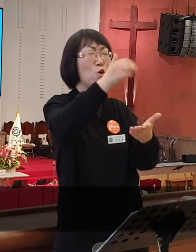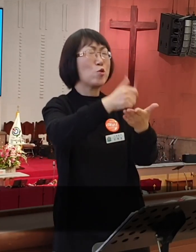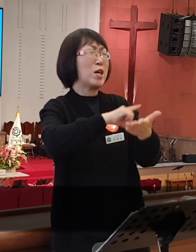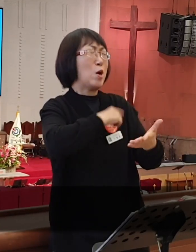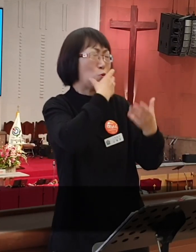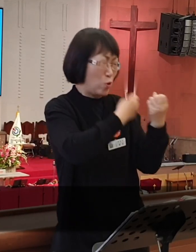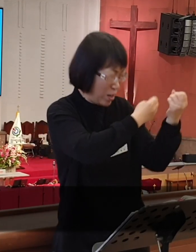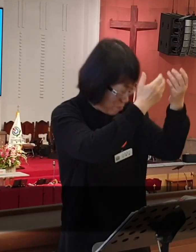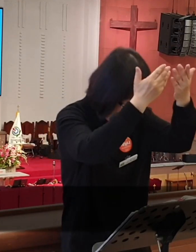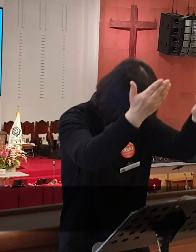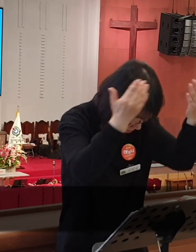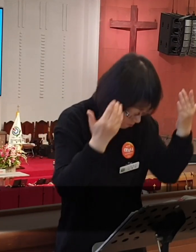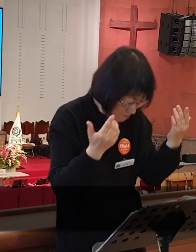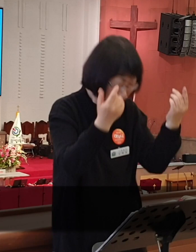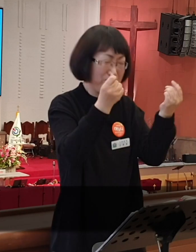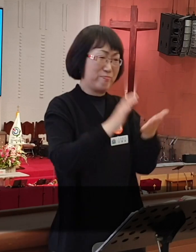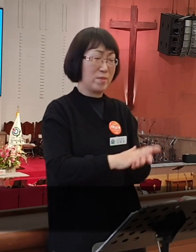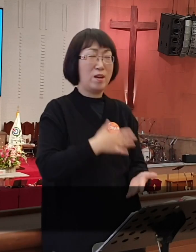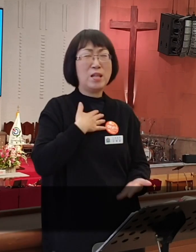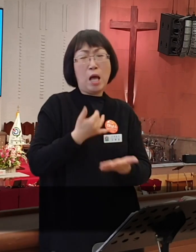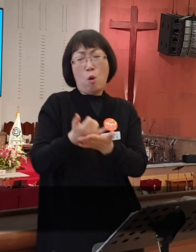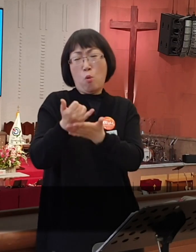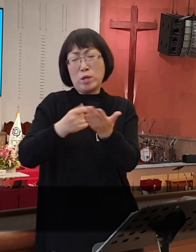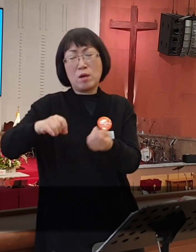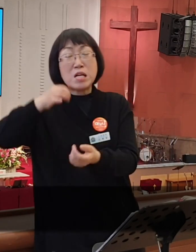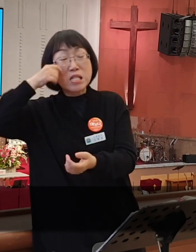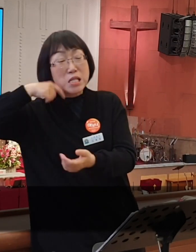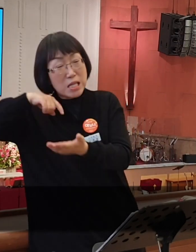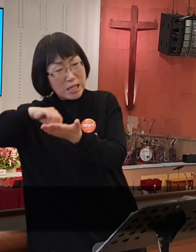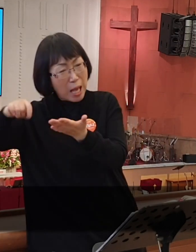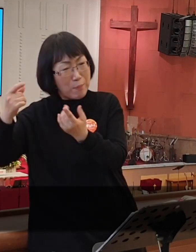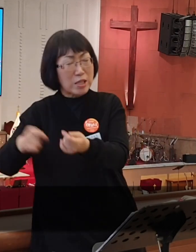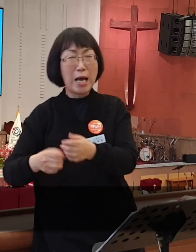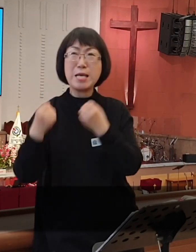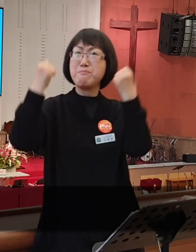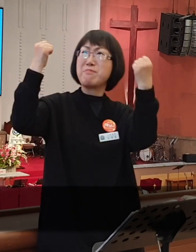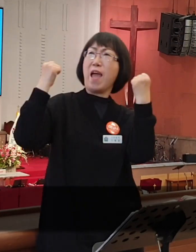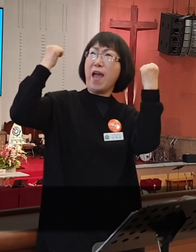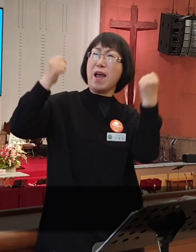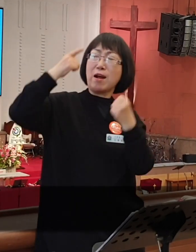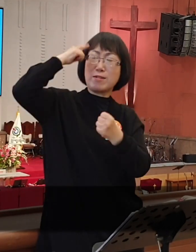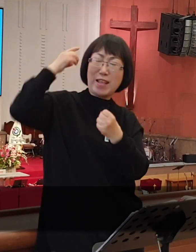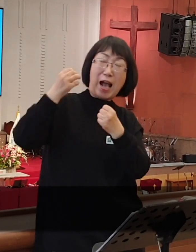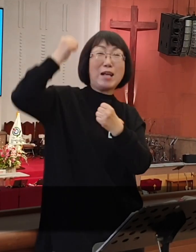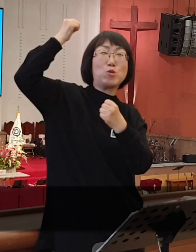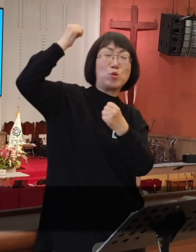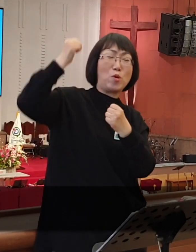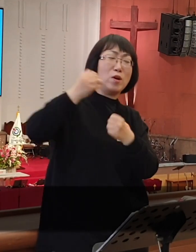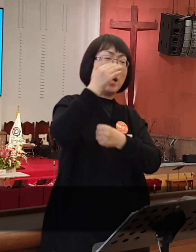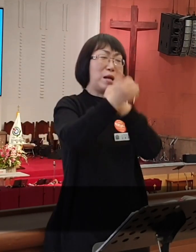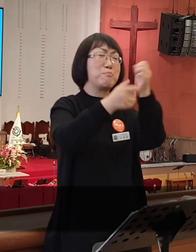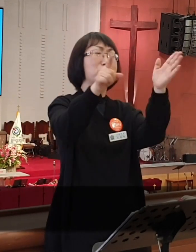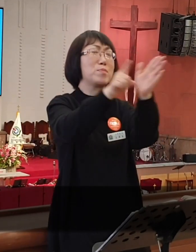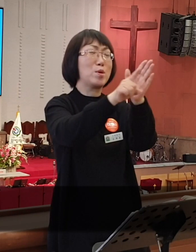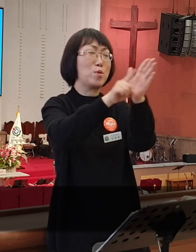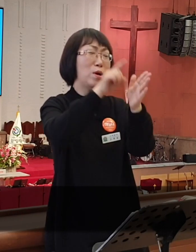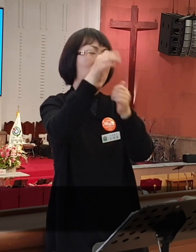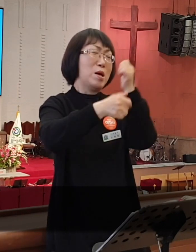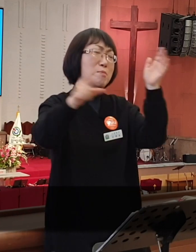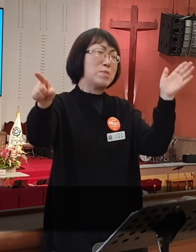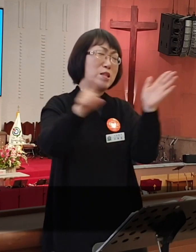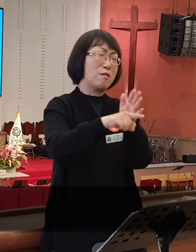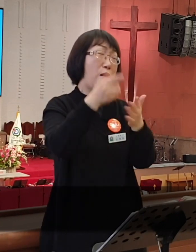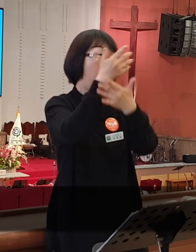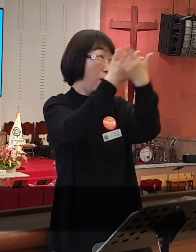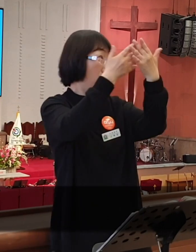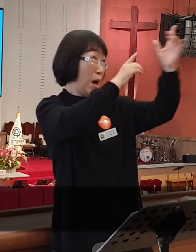이름으로 축원합니다. 내가 고아 같다고 느낄 때마다 어떻게 하라는 거예요? 힘내라 짜샤라고 주님 말씀하시고 하나님 믿어라. 하나님 믿는 거